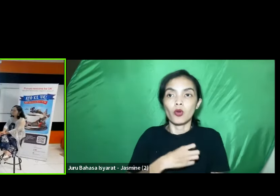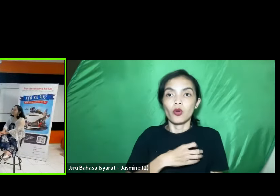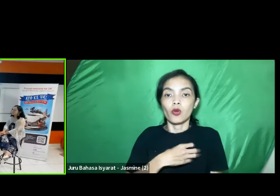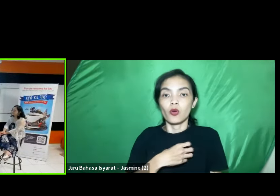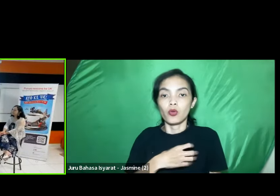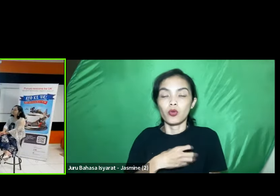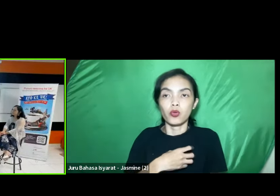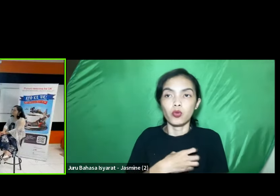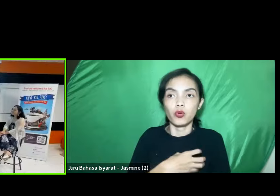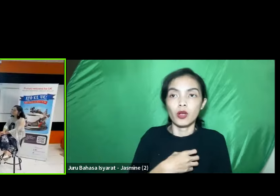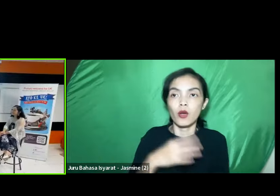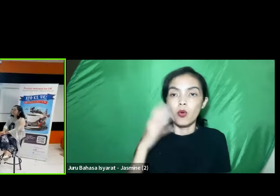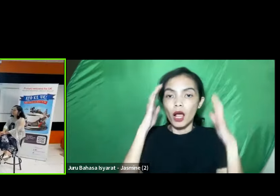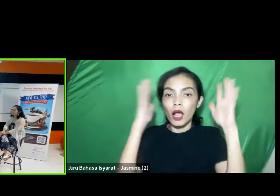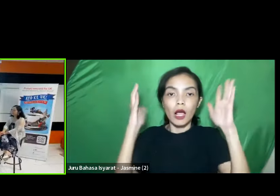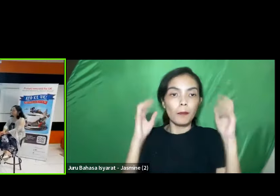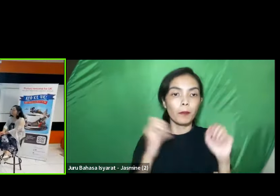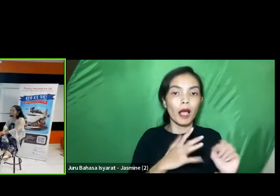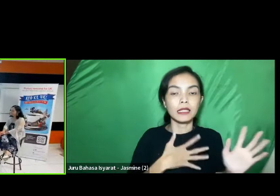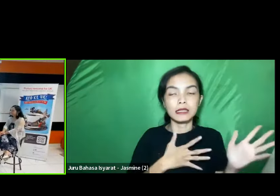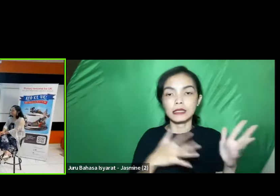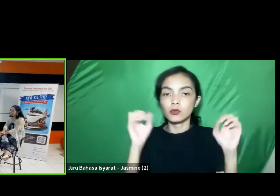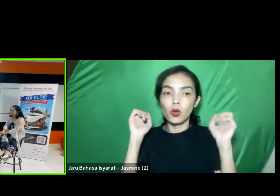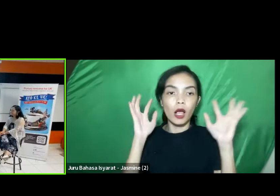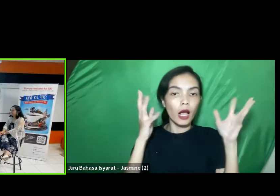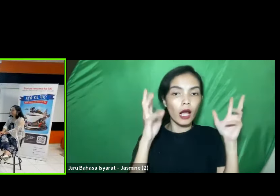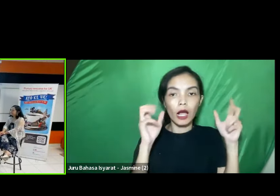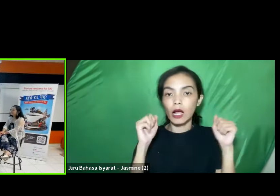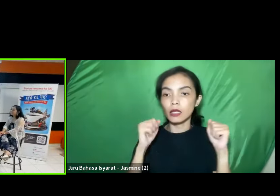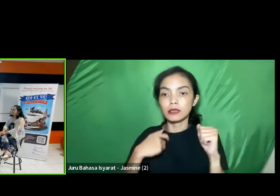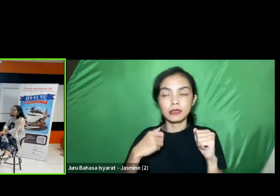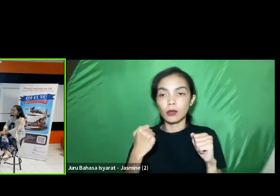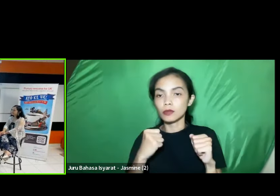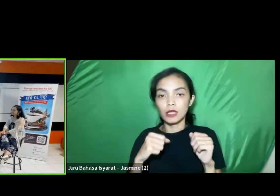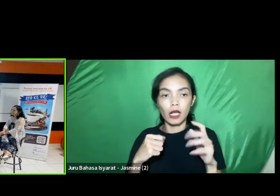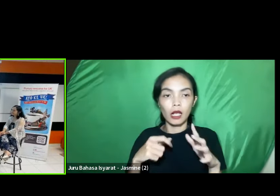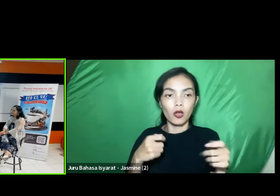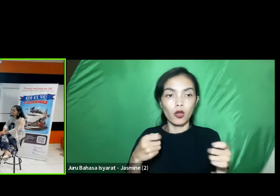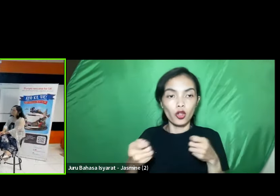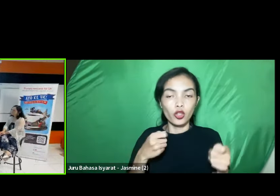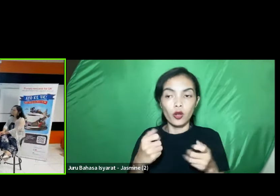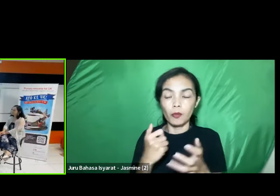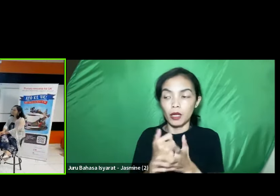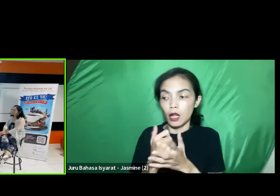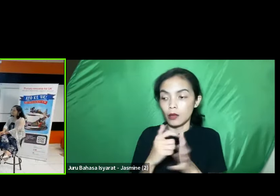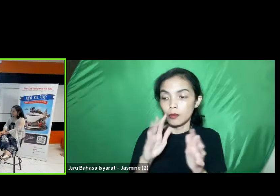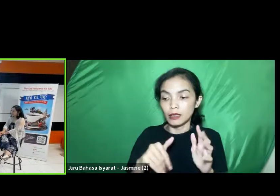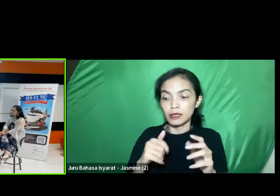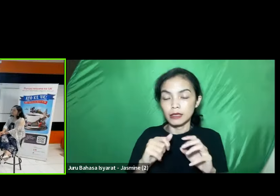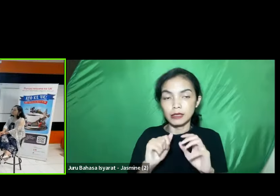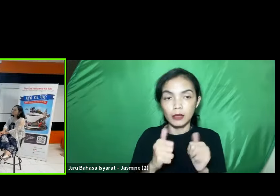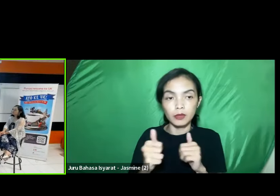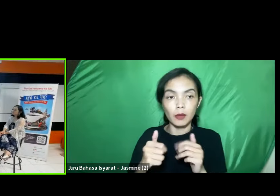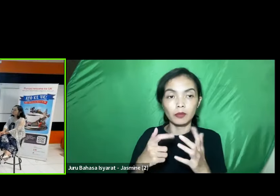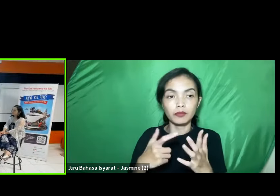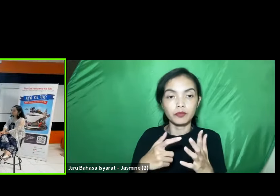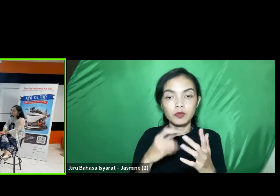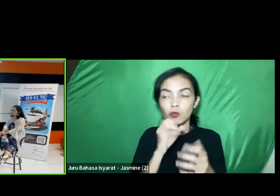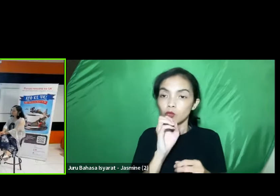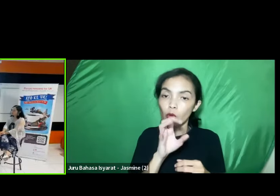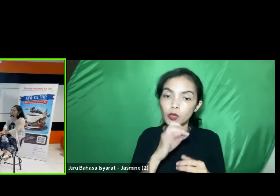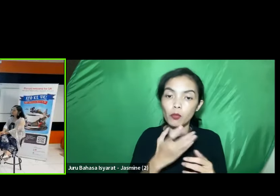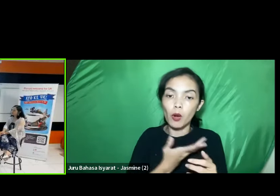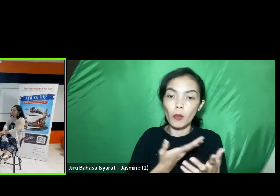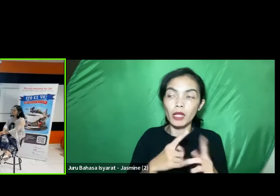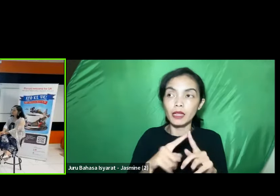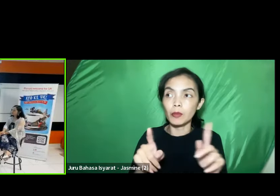kayak oh my god oh my god gitu kayak ini udah out of my control banget Padahal gua lagi siapin substansinya e jawabannya